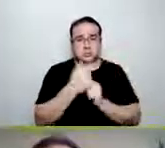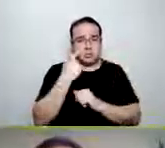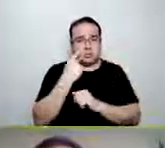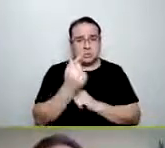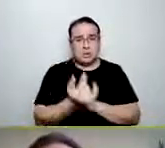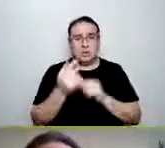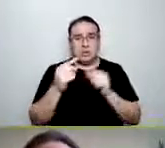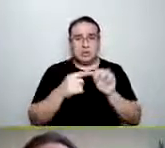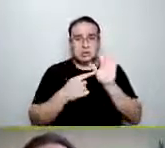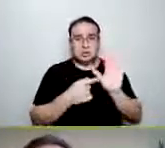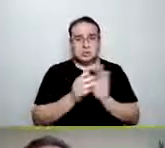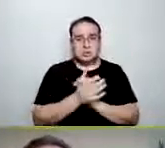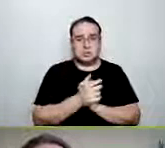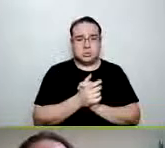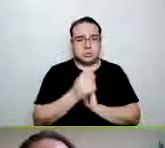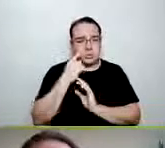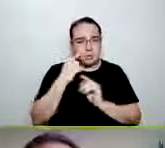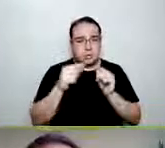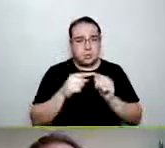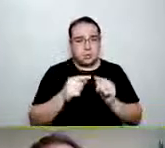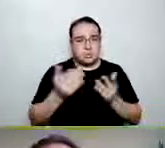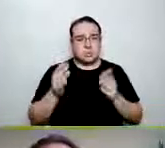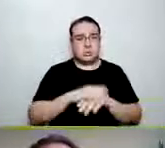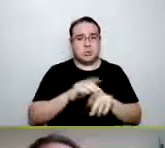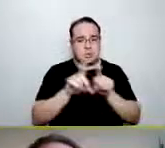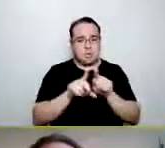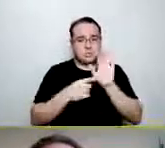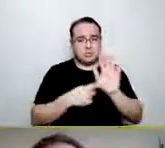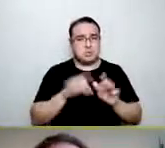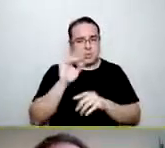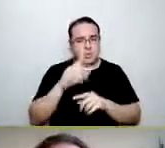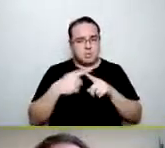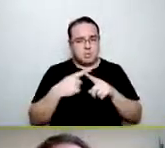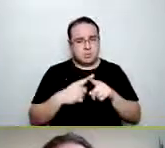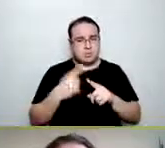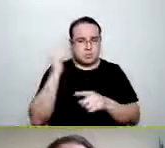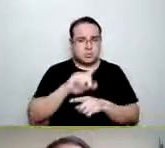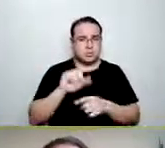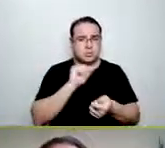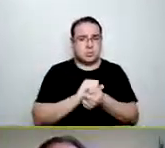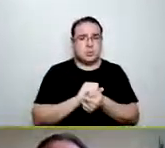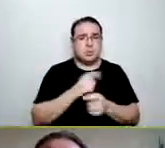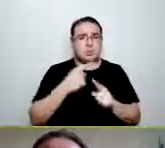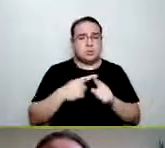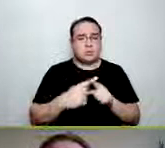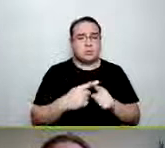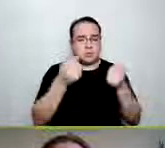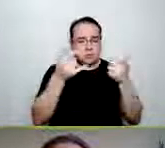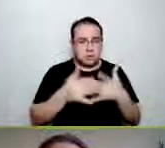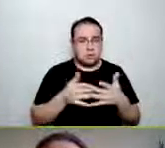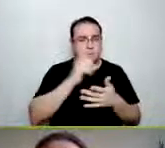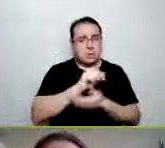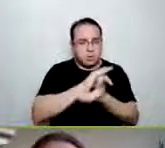às línguas, ao risco linguístico, né, mas, ao mesmo tempo, só foi viável, né, por causa da